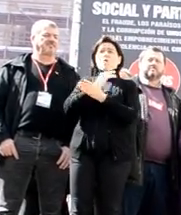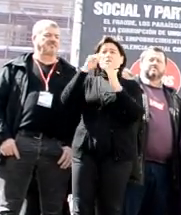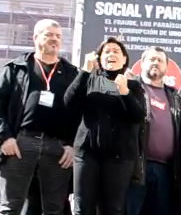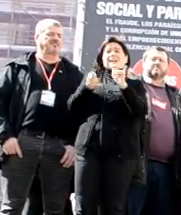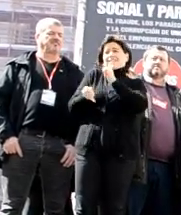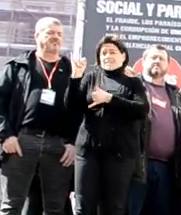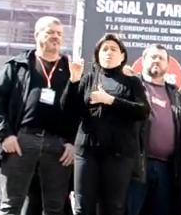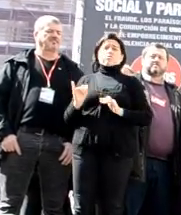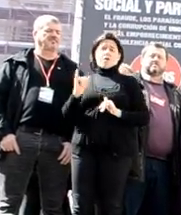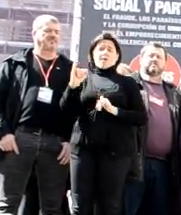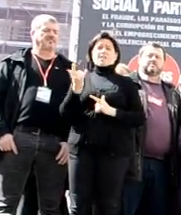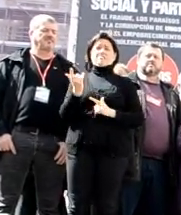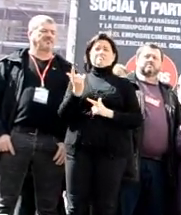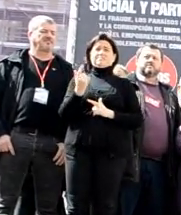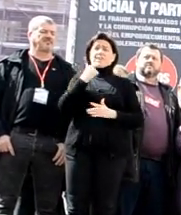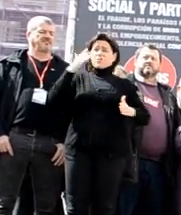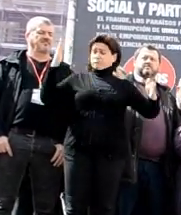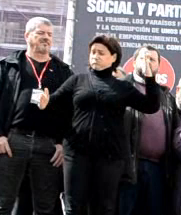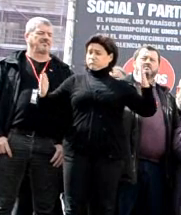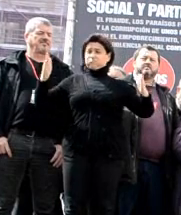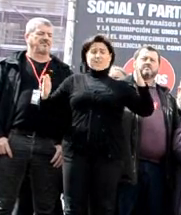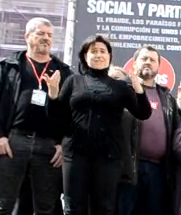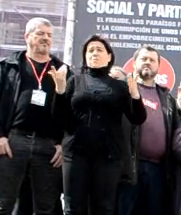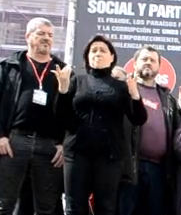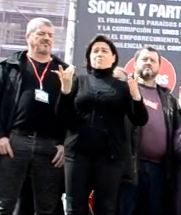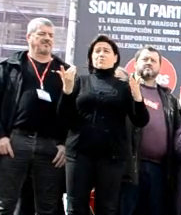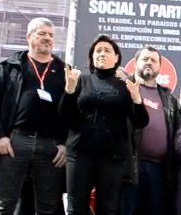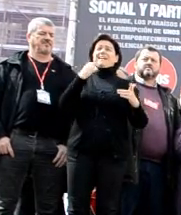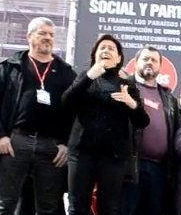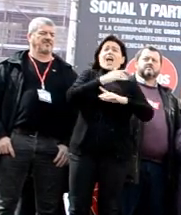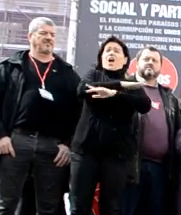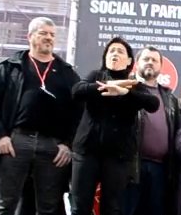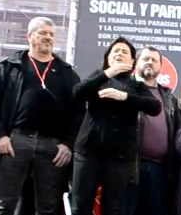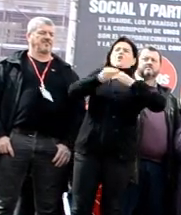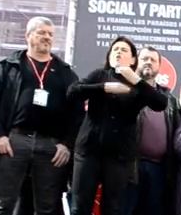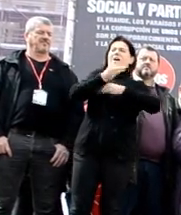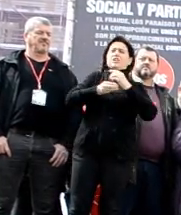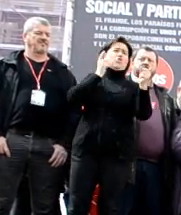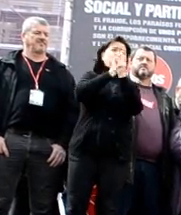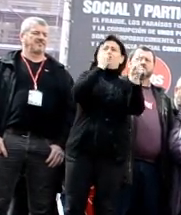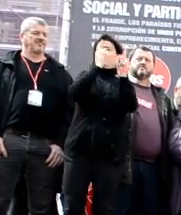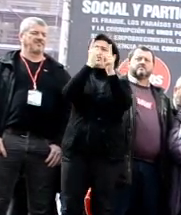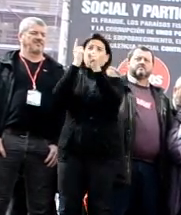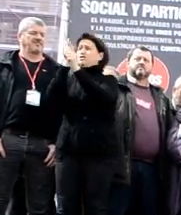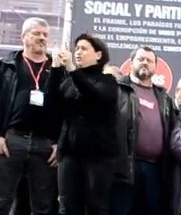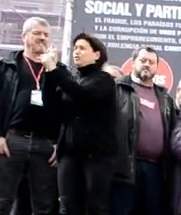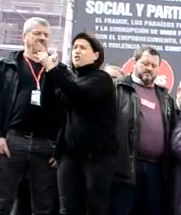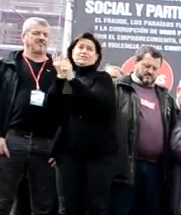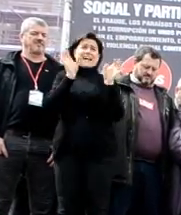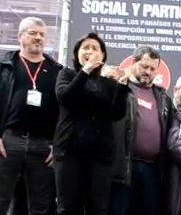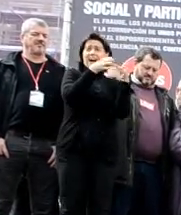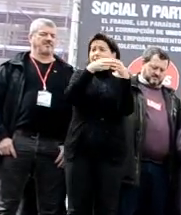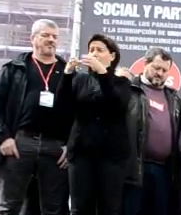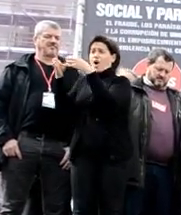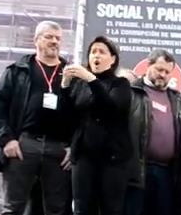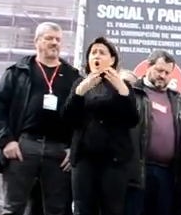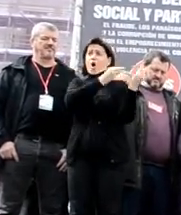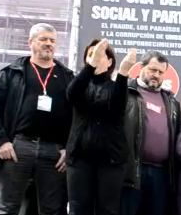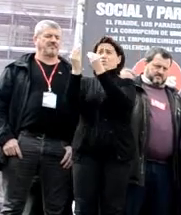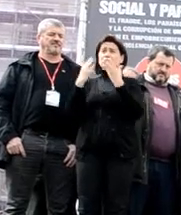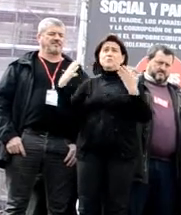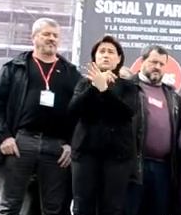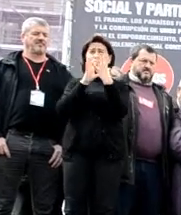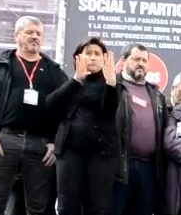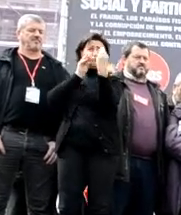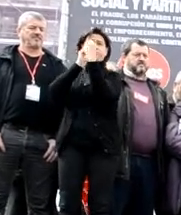Nadie en tan corto espacio de tiempo ha conseguido concitar en contra tantas y tan dispares voces contra la